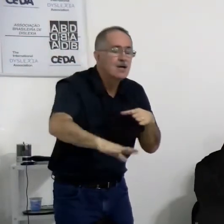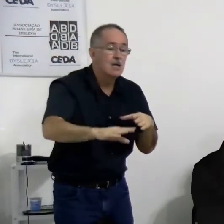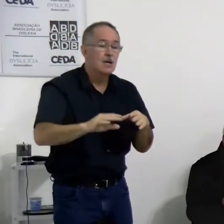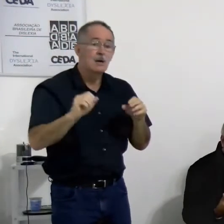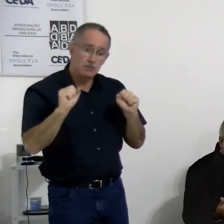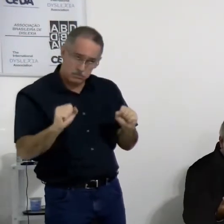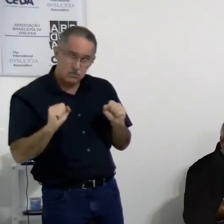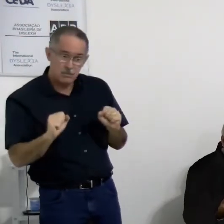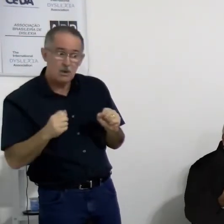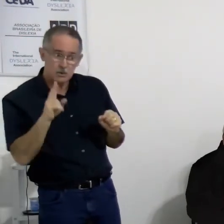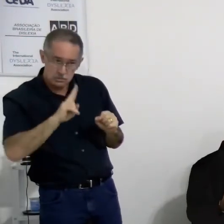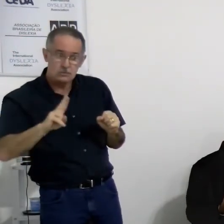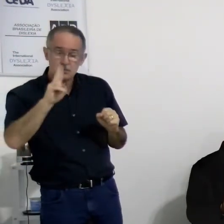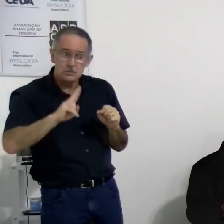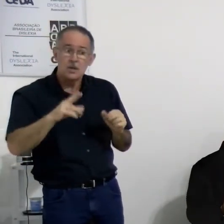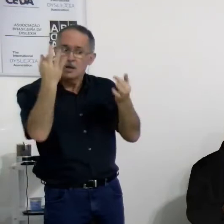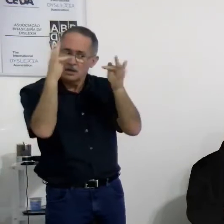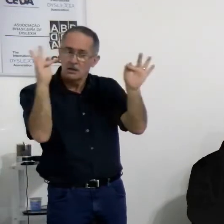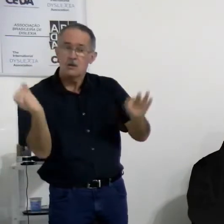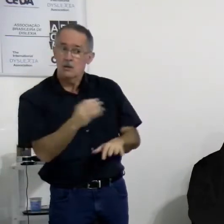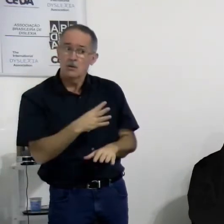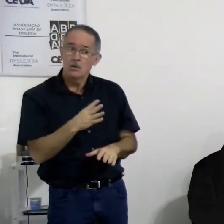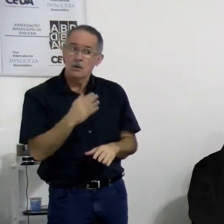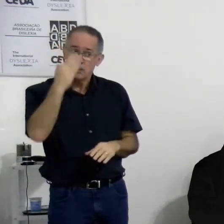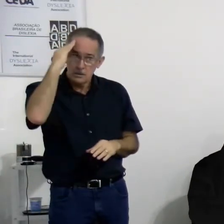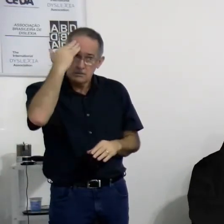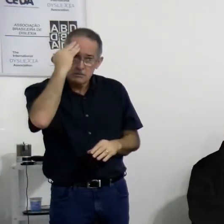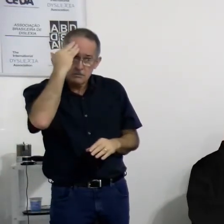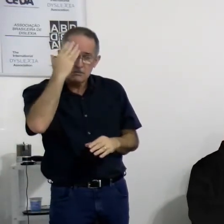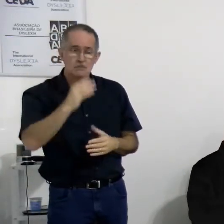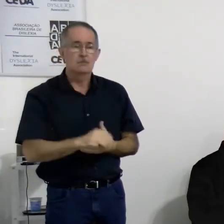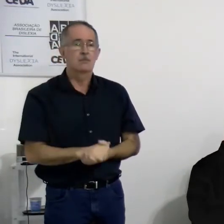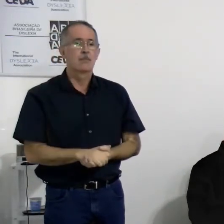se beneficiar dessa nova tecnologia? Como? Deu para entender?